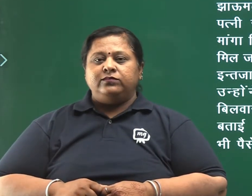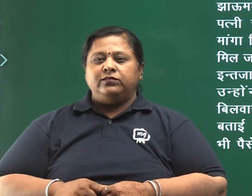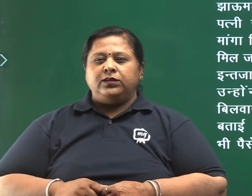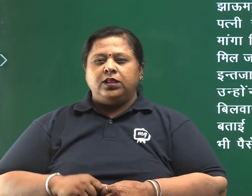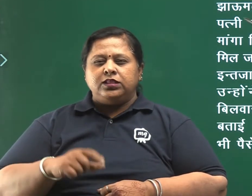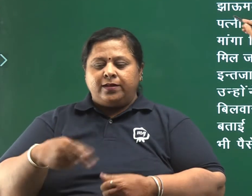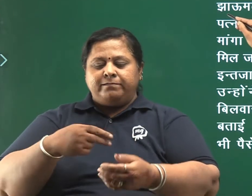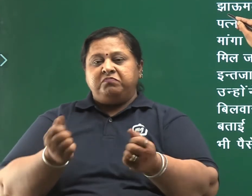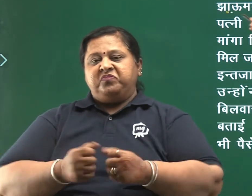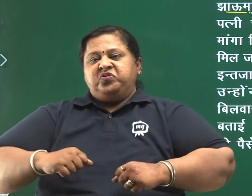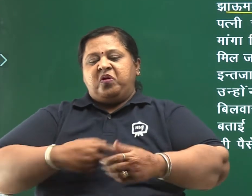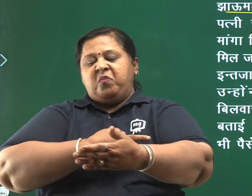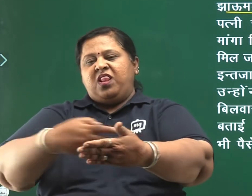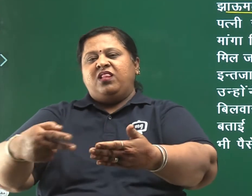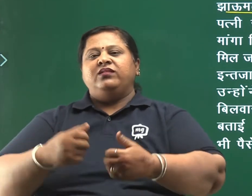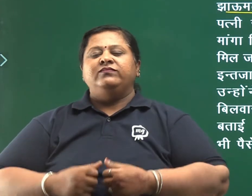तब झावमल